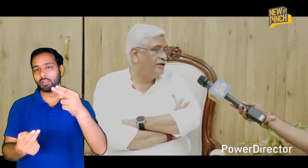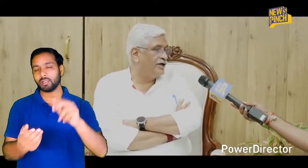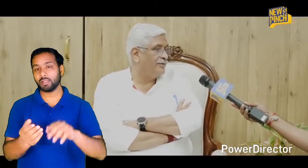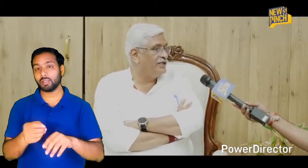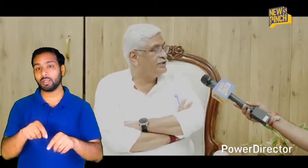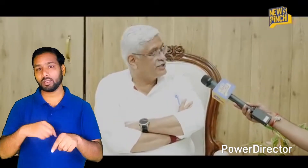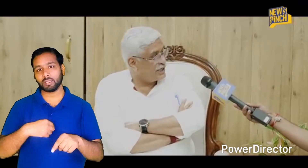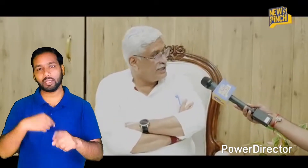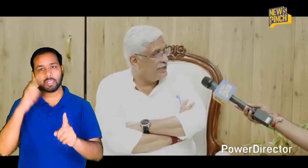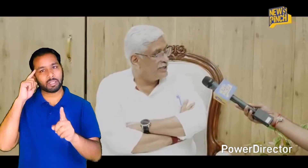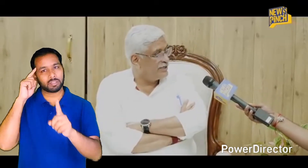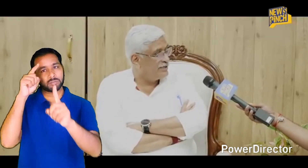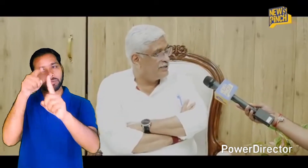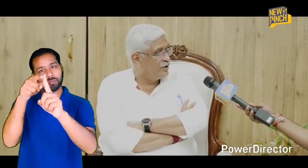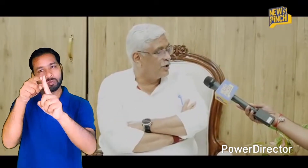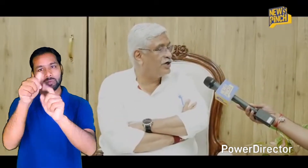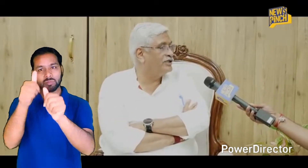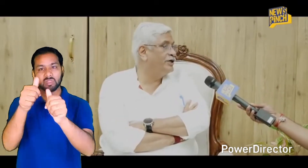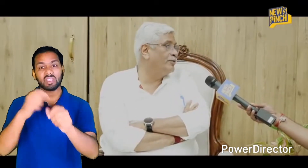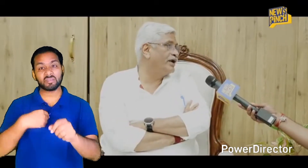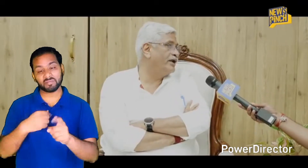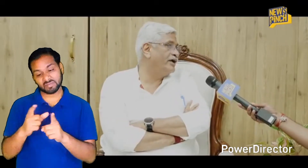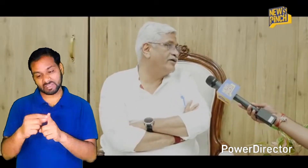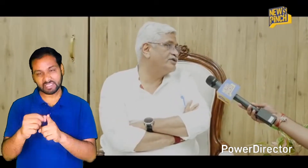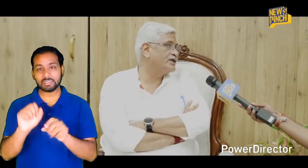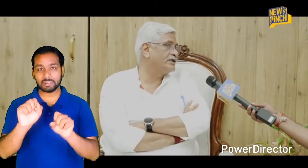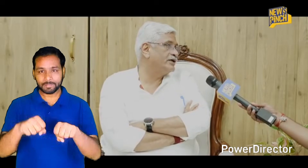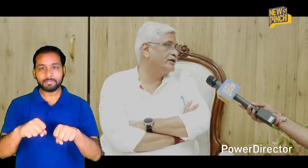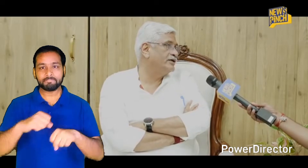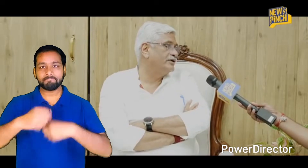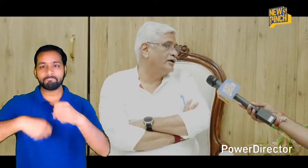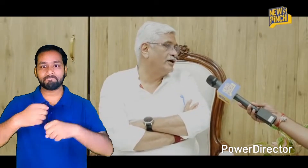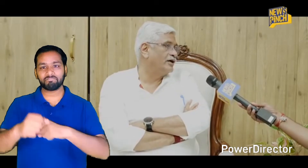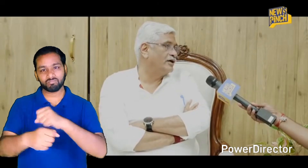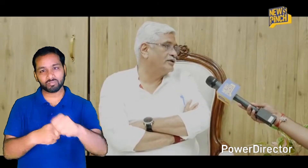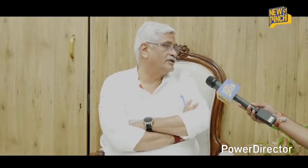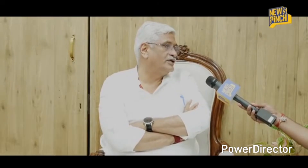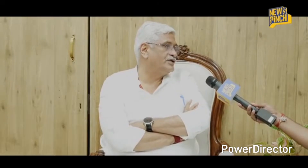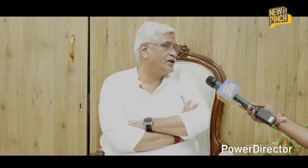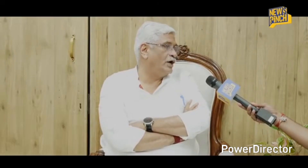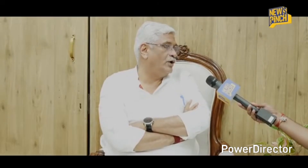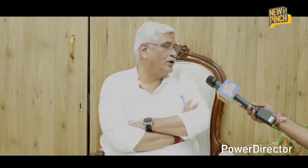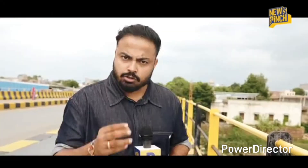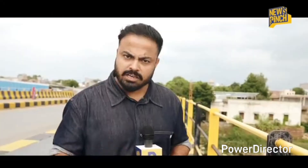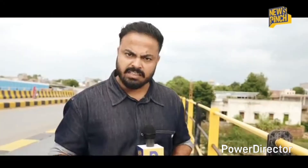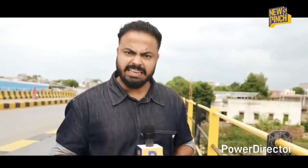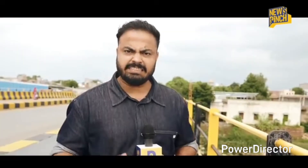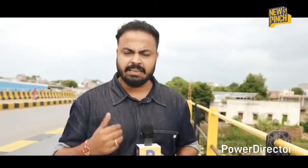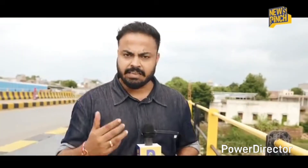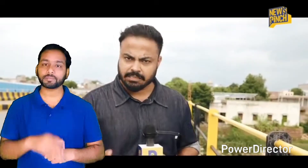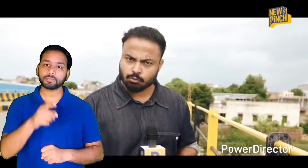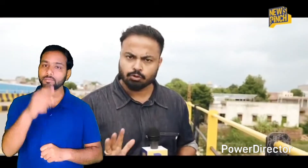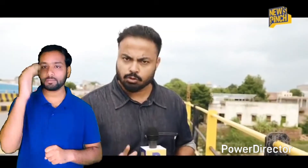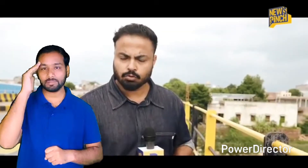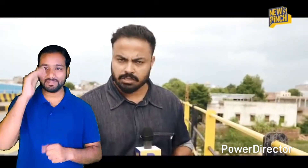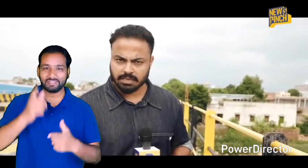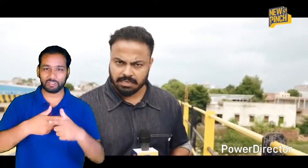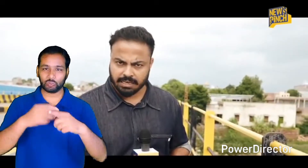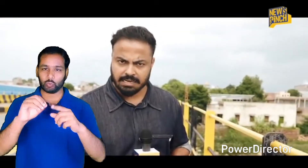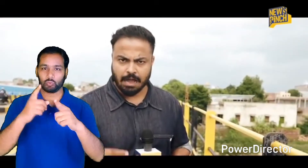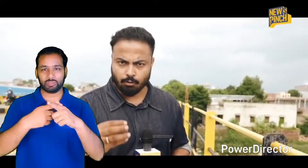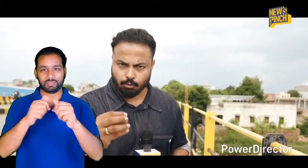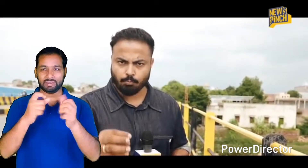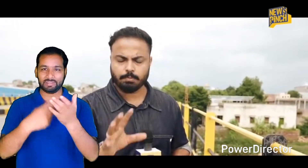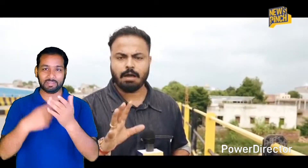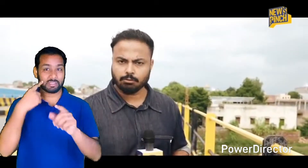कि हमारी दिशा ठीक है और गति को बढ़ाने की आवश्यकता है। आप कहेंगे जोजरी नदी इस तरीके से दूषित होती